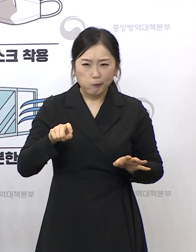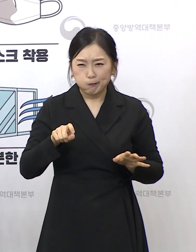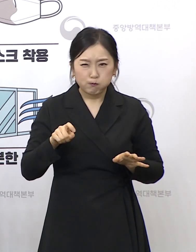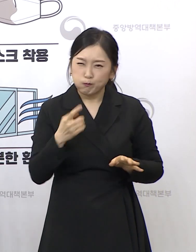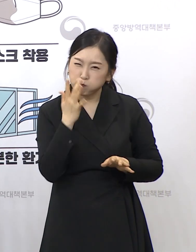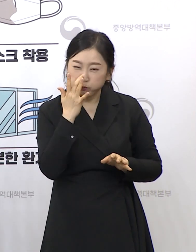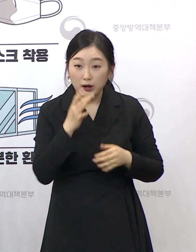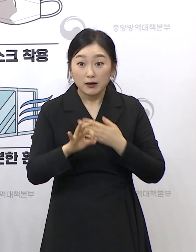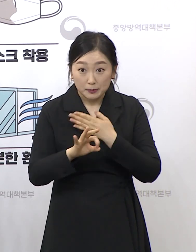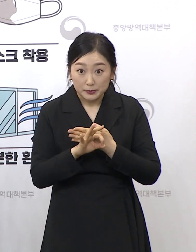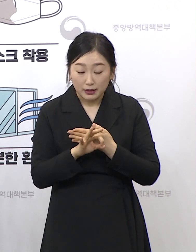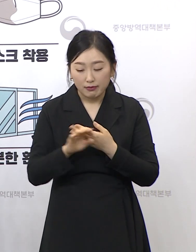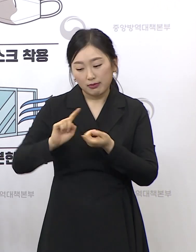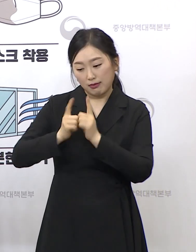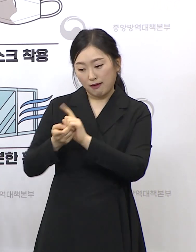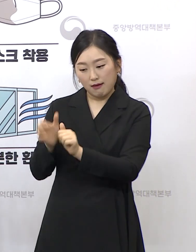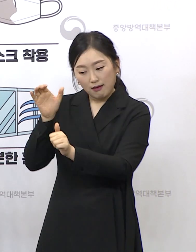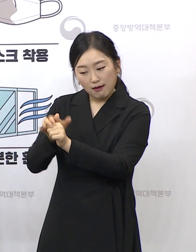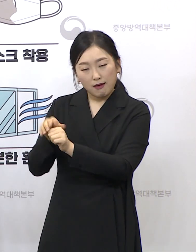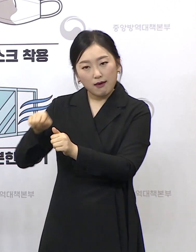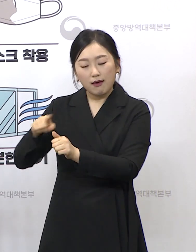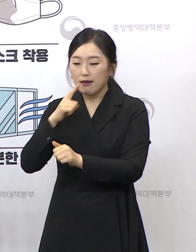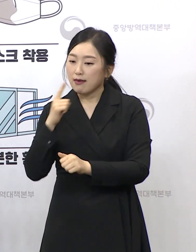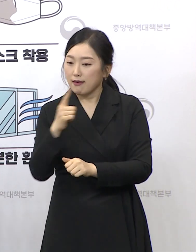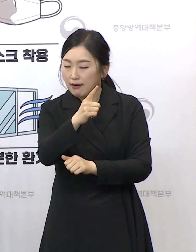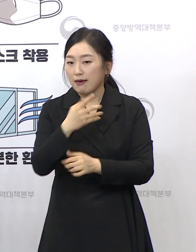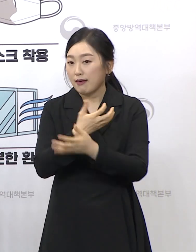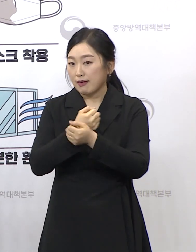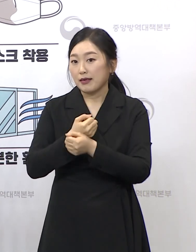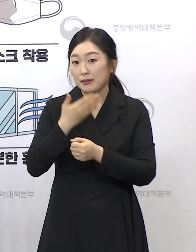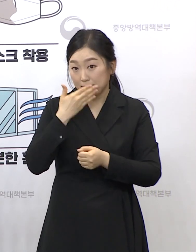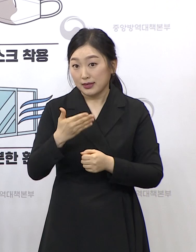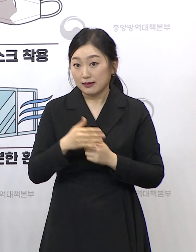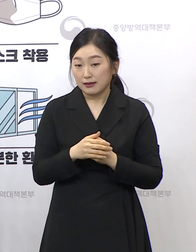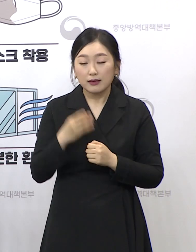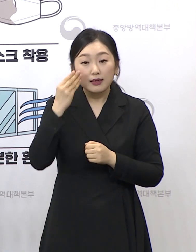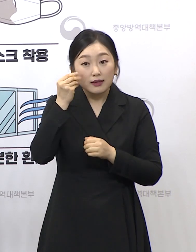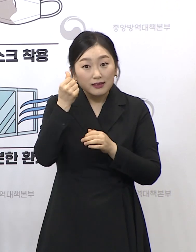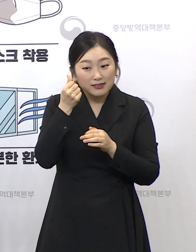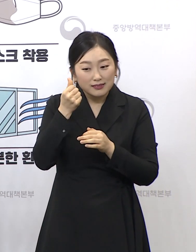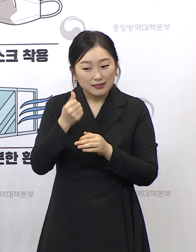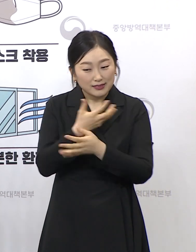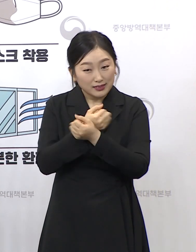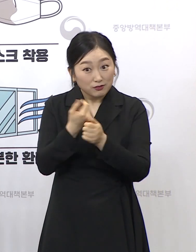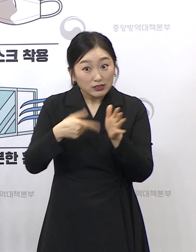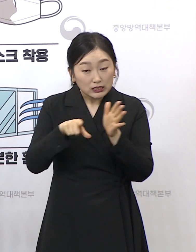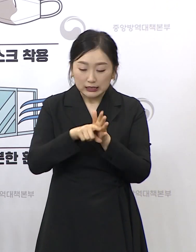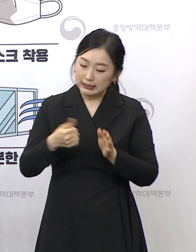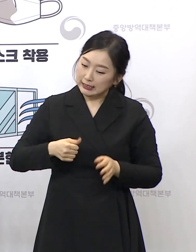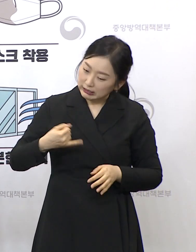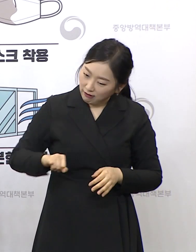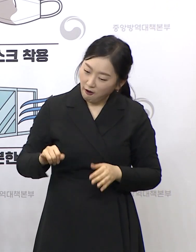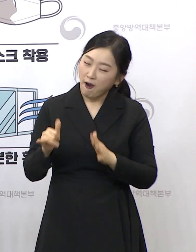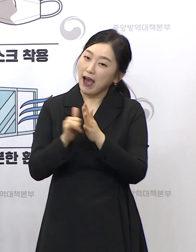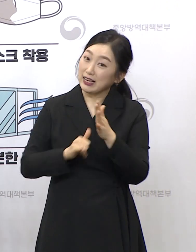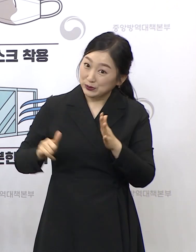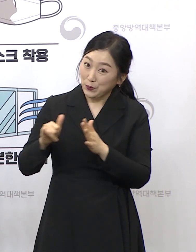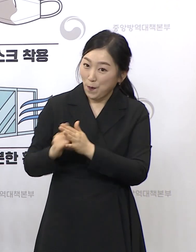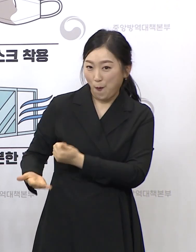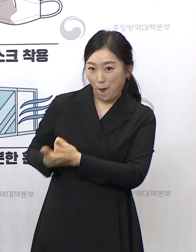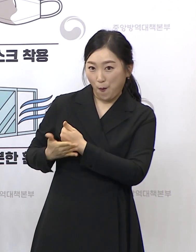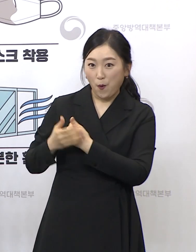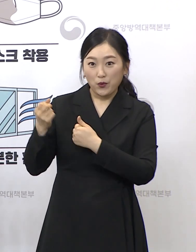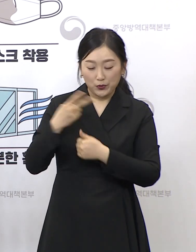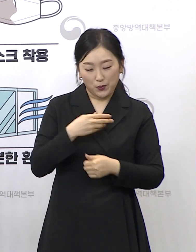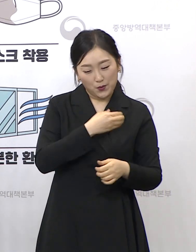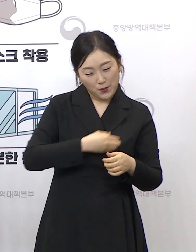어르신의 경우에는 대리 예약도 가능하므로 원활한 예약을 위해서 자녀분 등 가족이나 또는